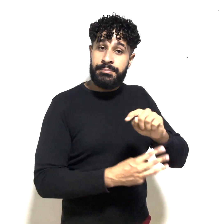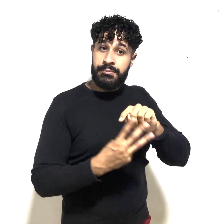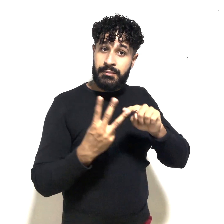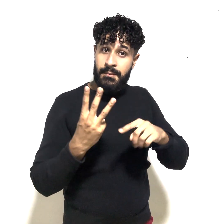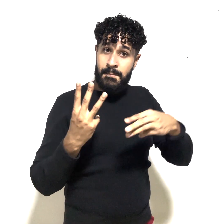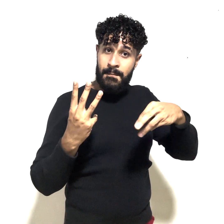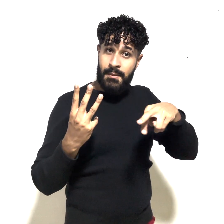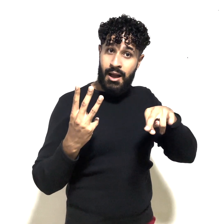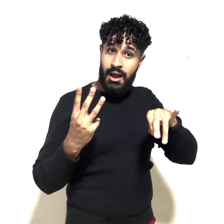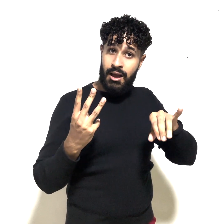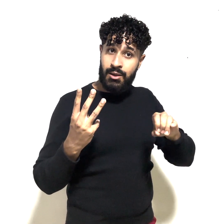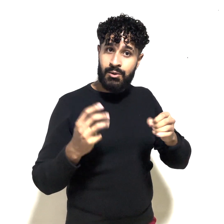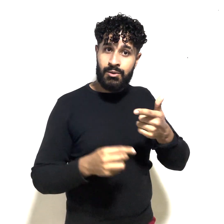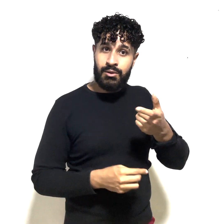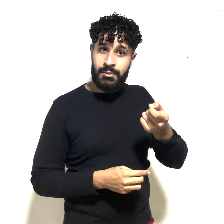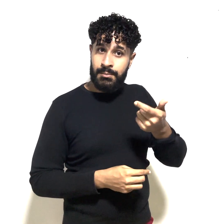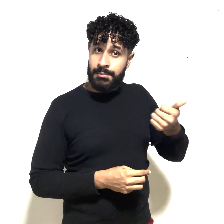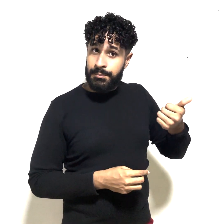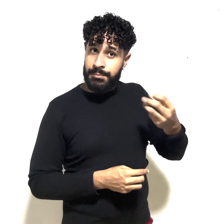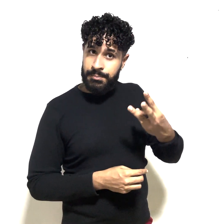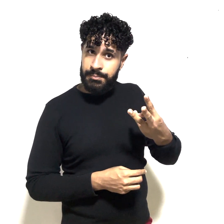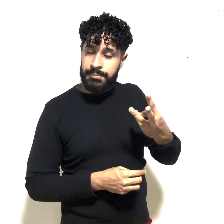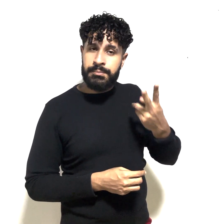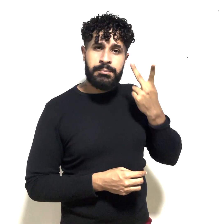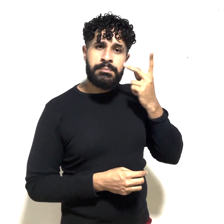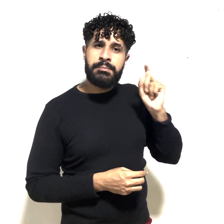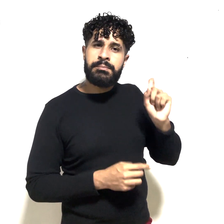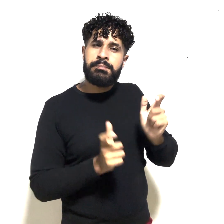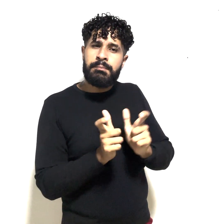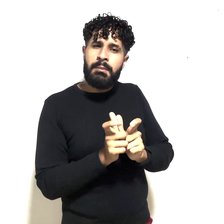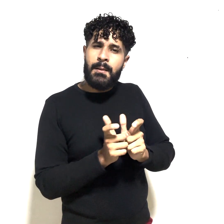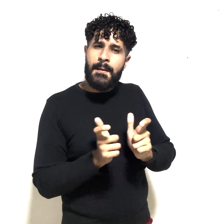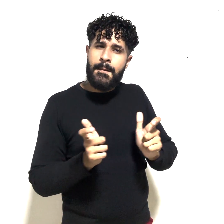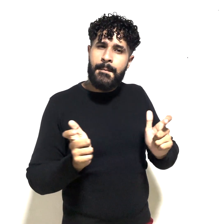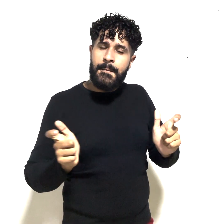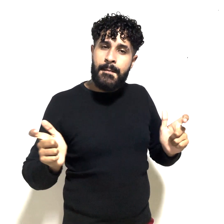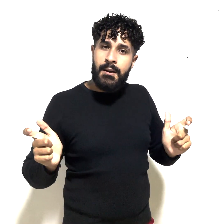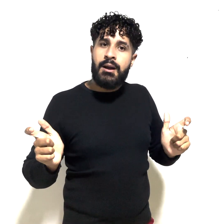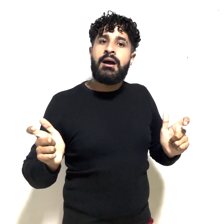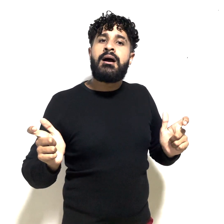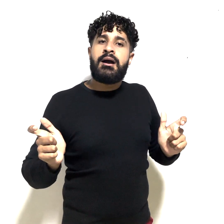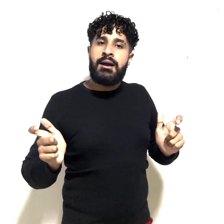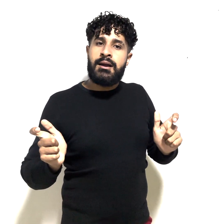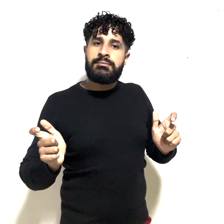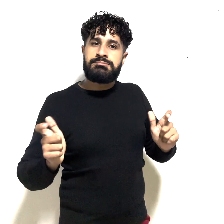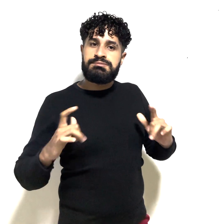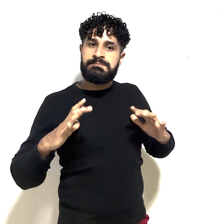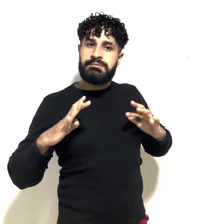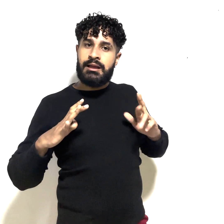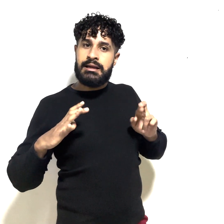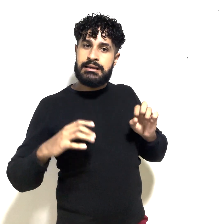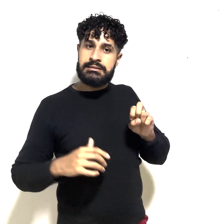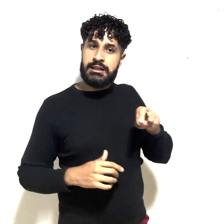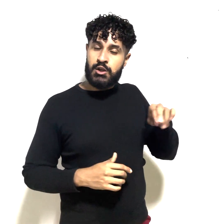de 2013 para ampliar o recesso dos Servidores em exercício nas